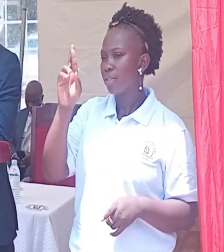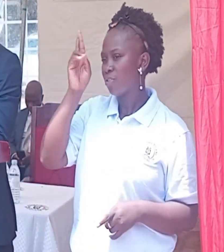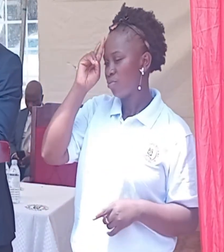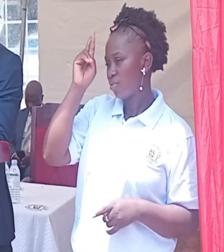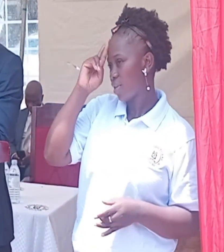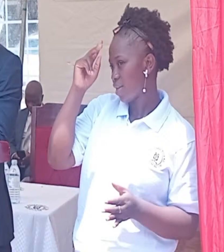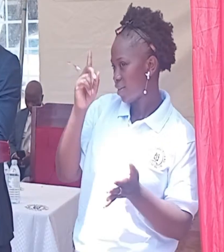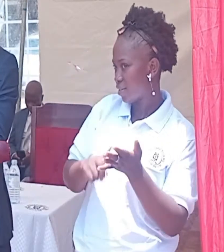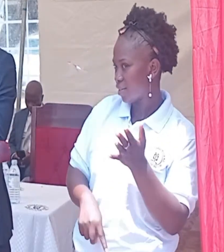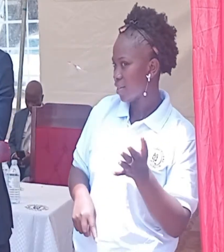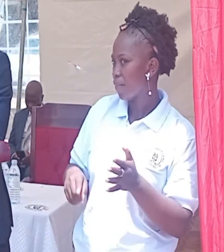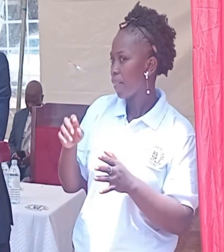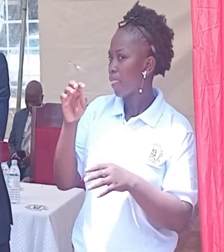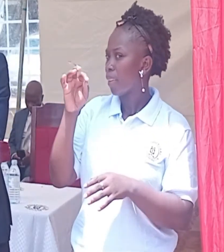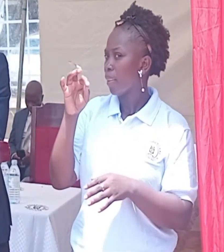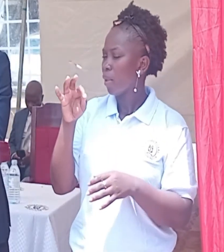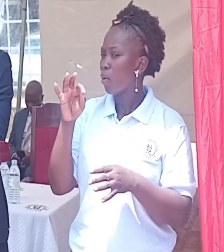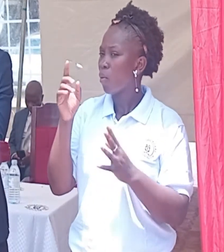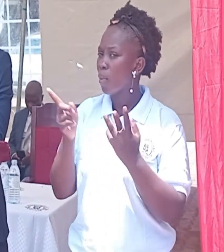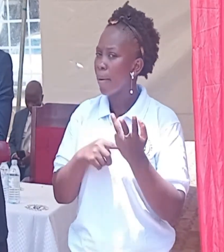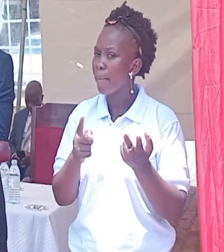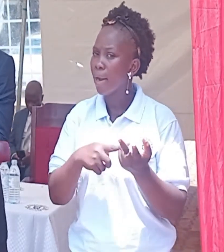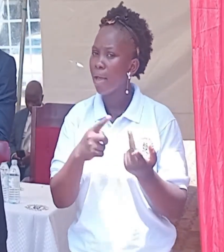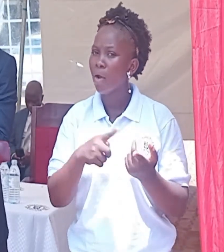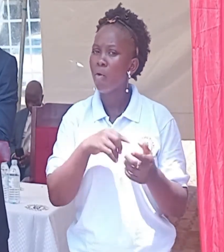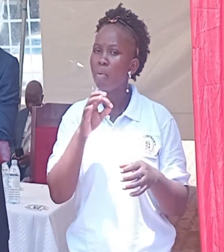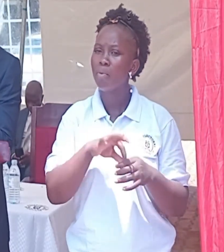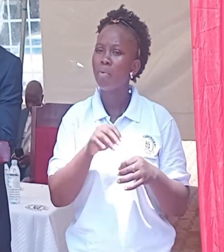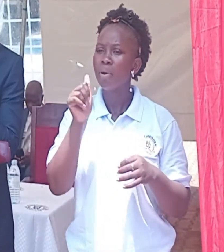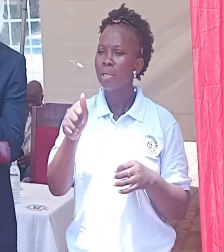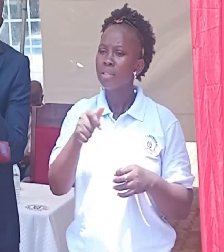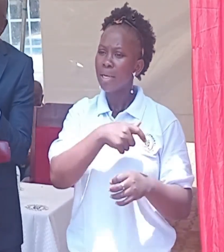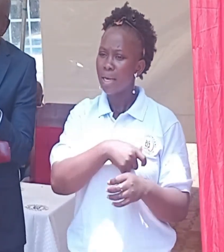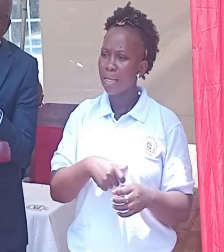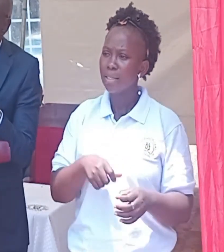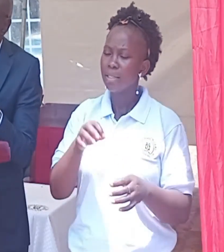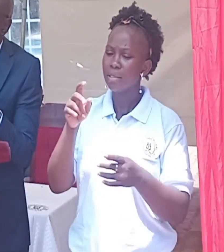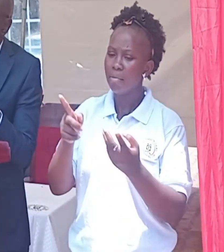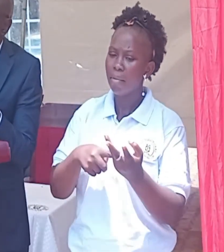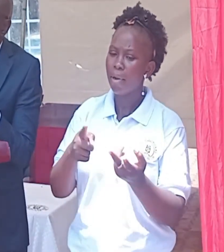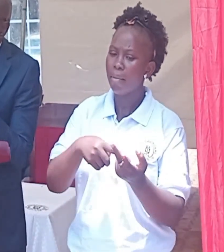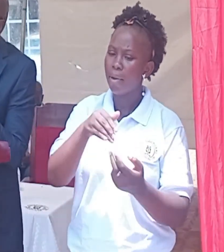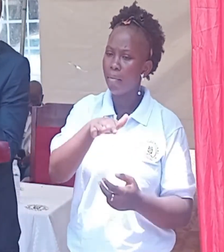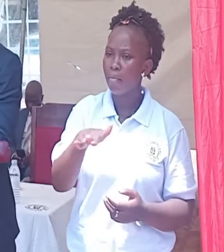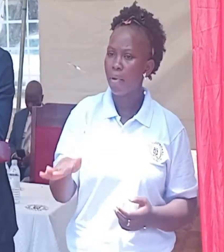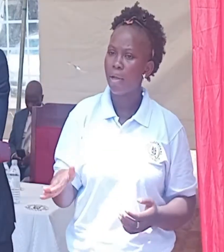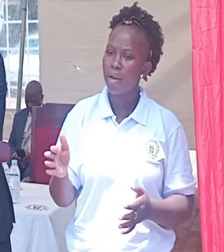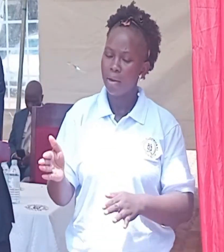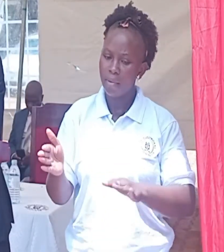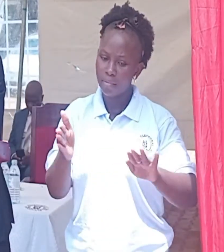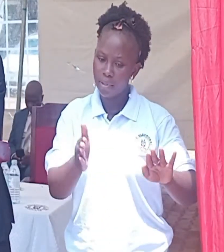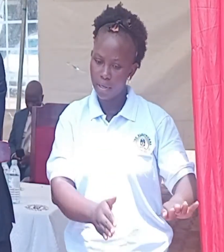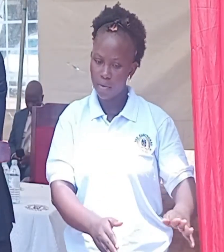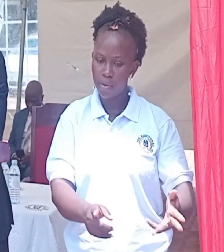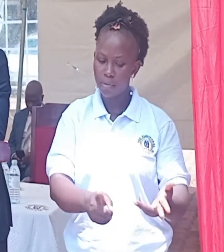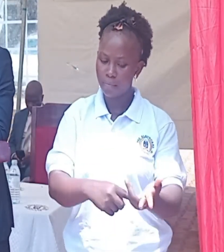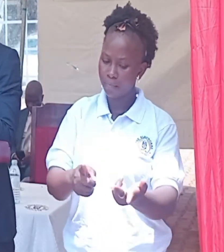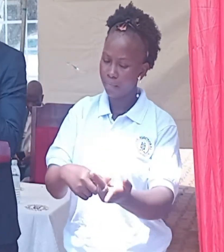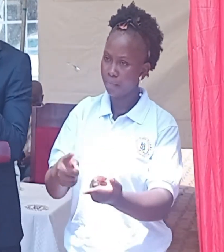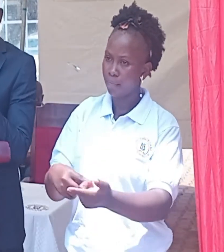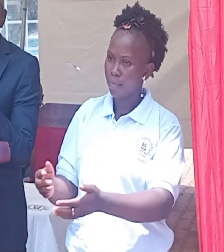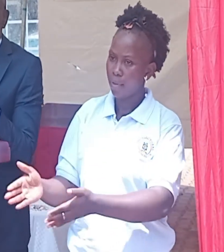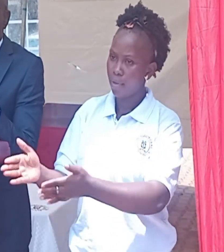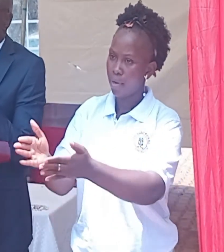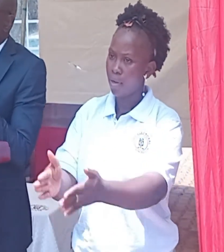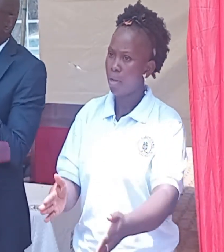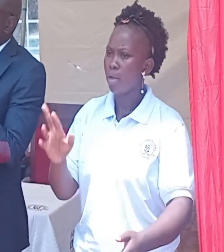nti okubava balobulu buli candidate babala obululu bubwe babuteeka wali ate